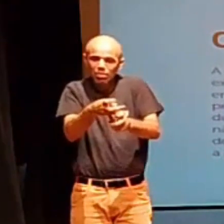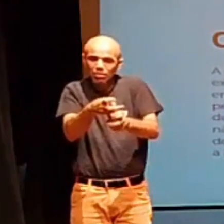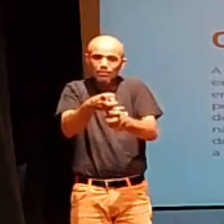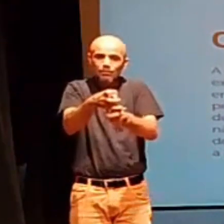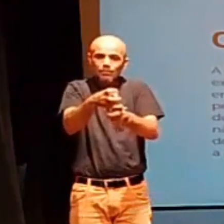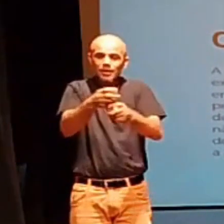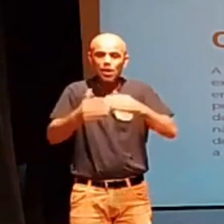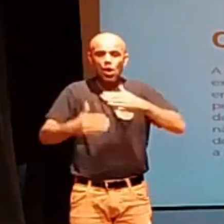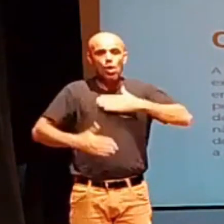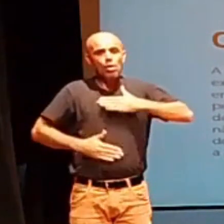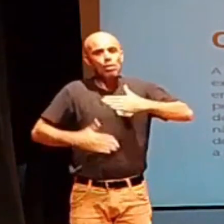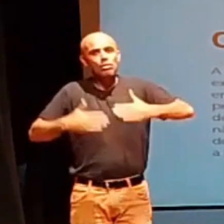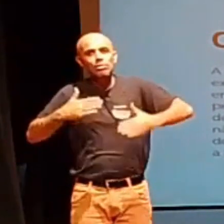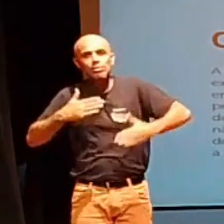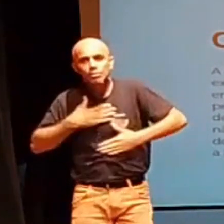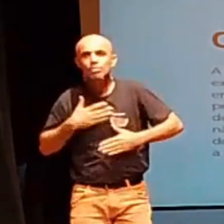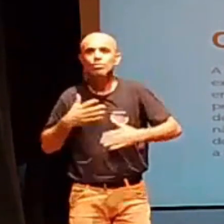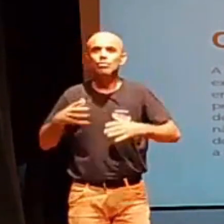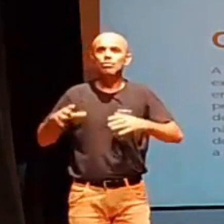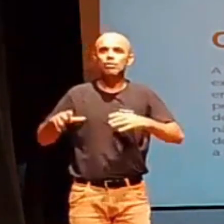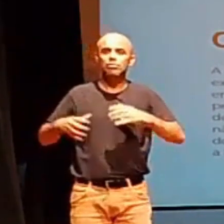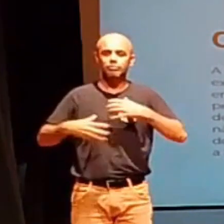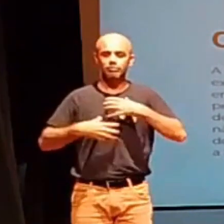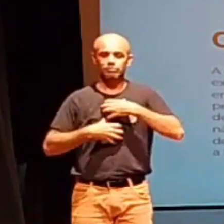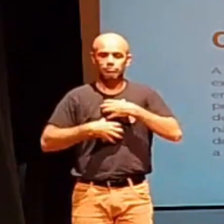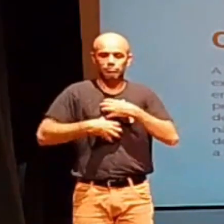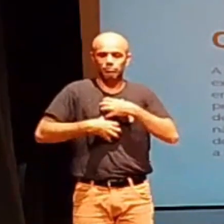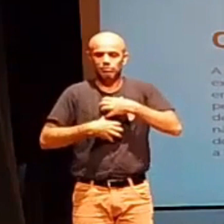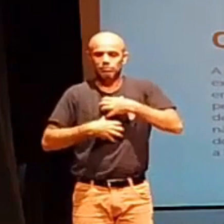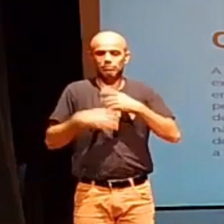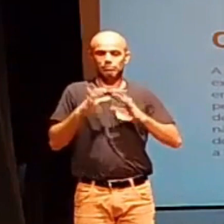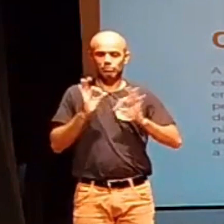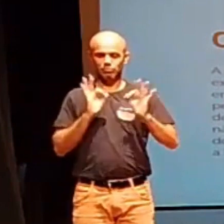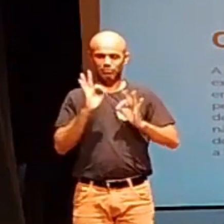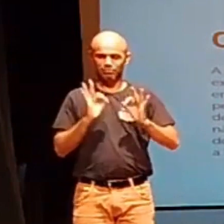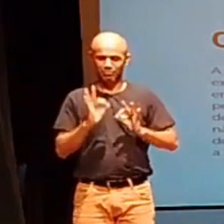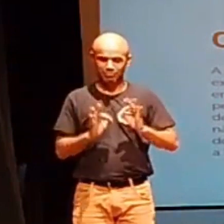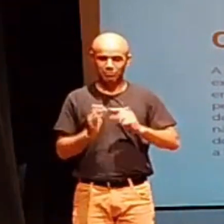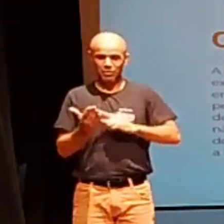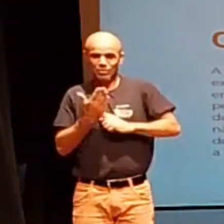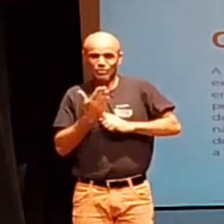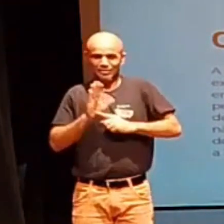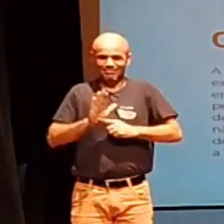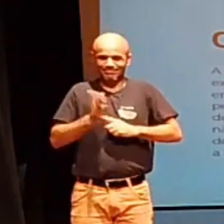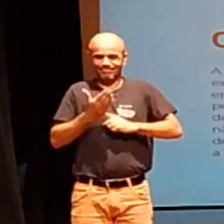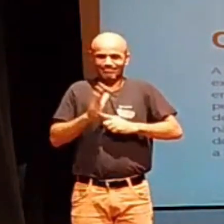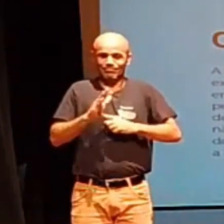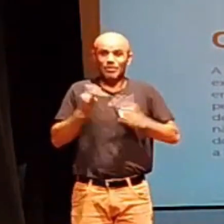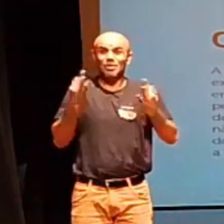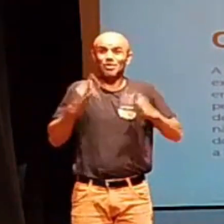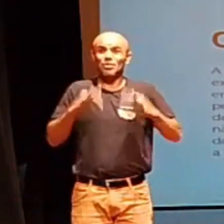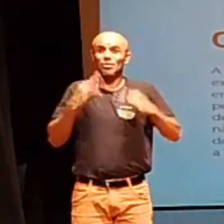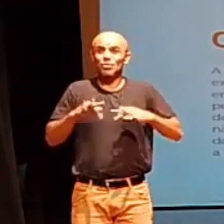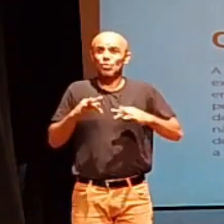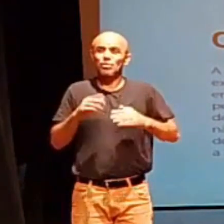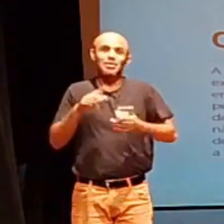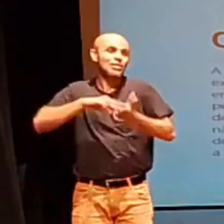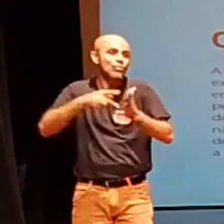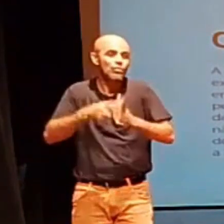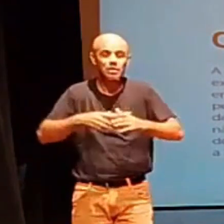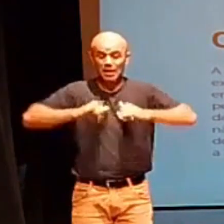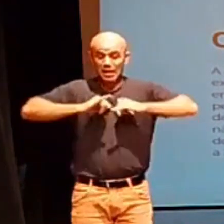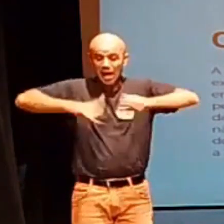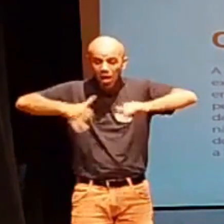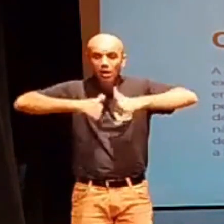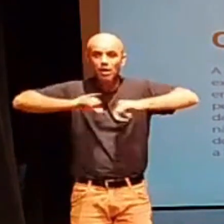o corpo vai fazendo todas as compensações posturais que ele pode para nos ajudar, porque dor é gasto energético, e o meu